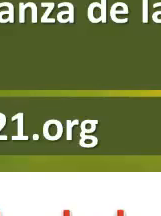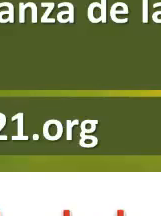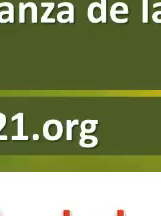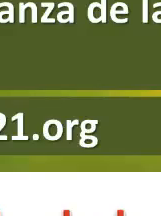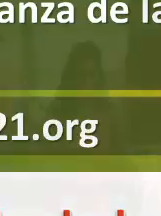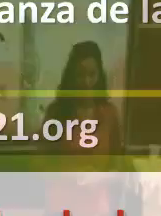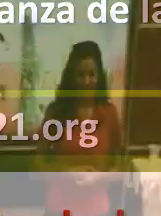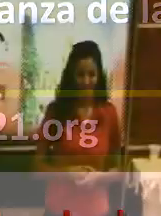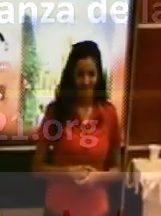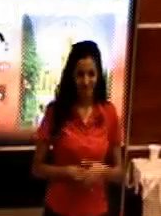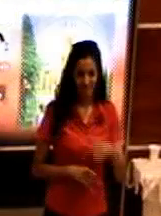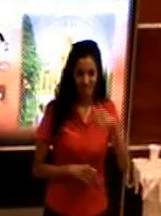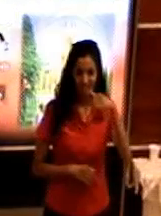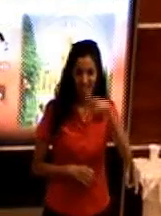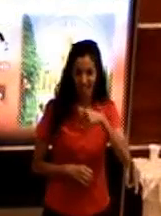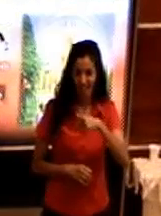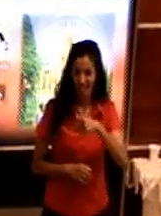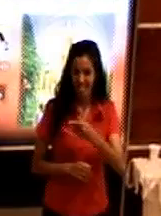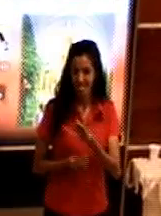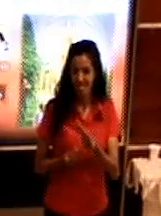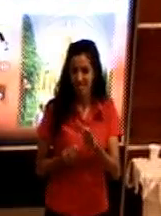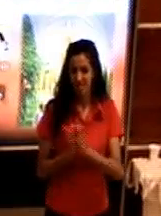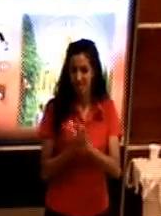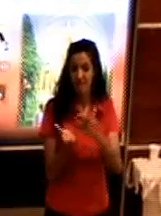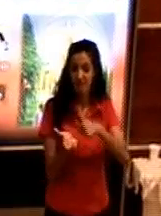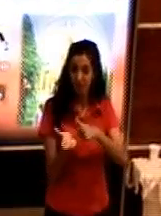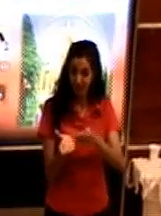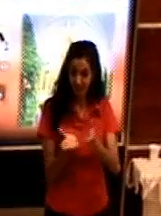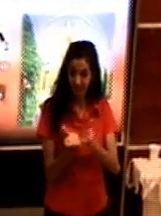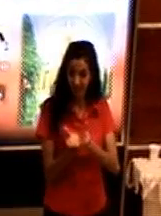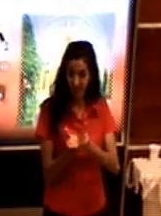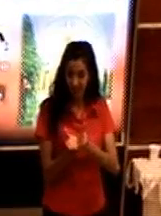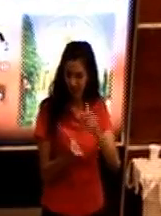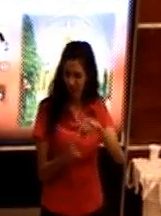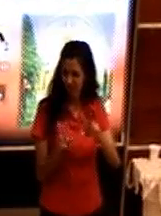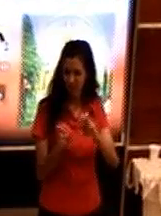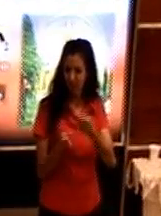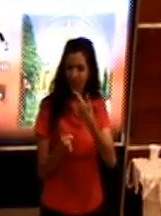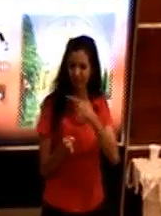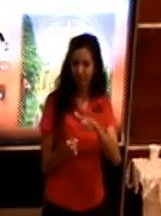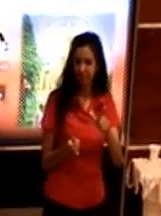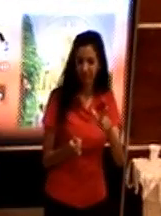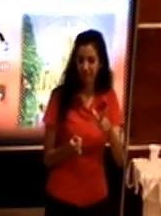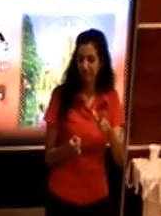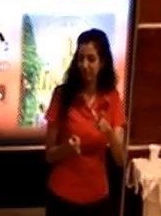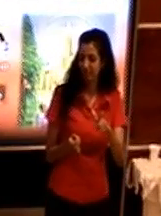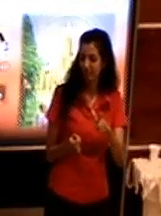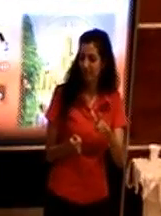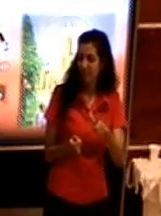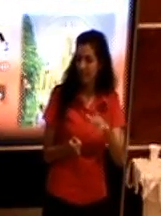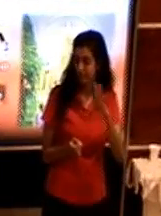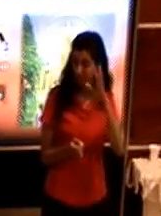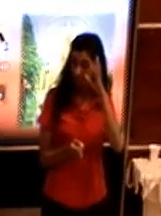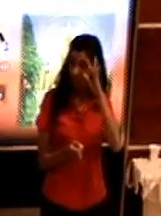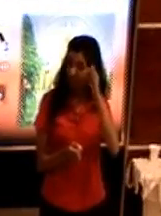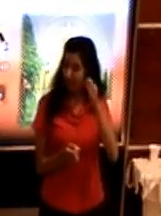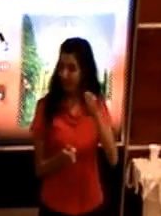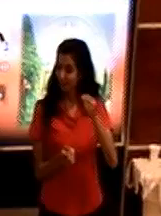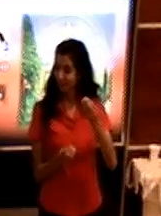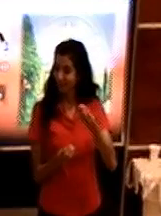Ahora, hermanos, nos toca, por supuesto, estudiar el tema de hoy. Ya sabemos que el tema de hoy es